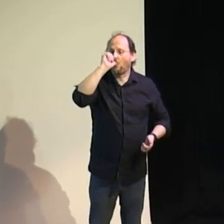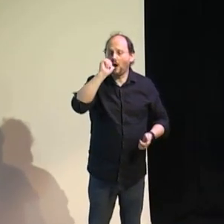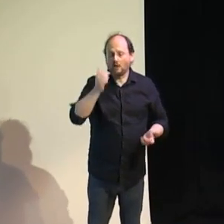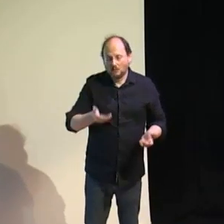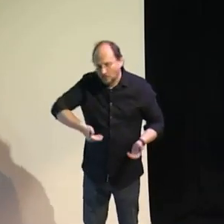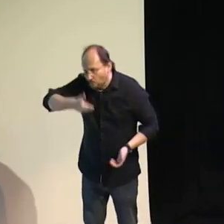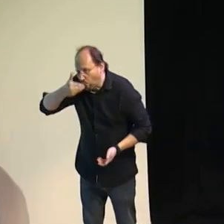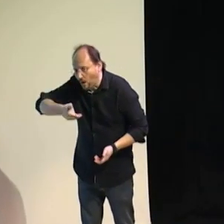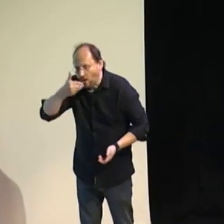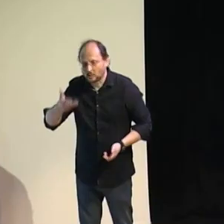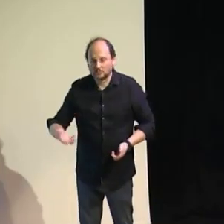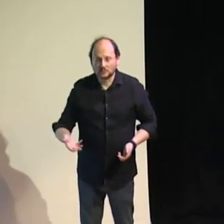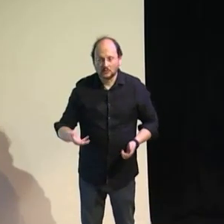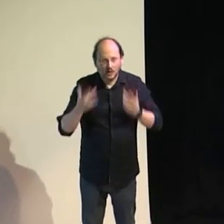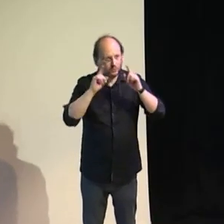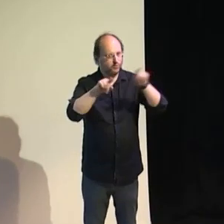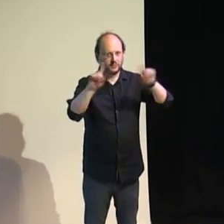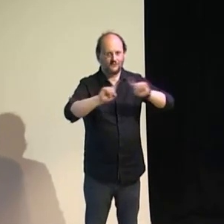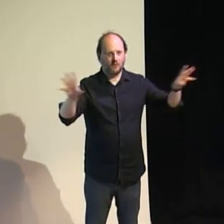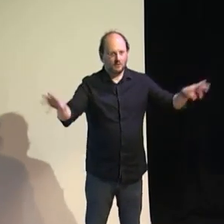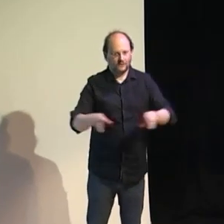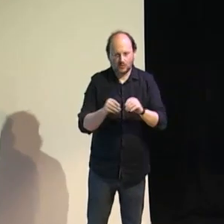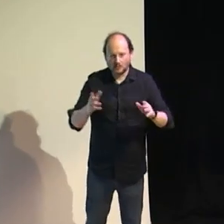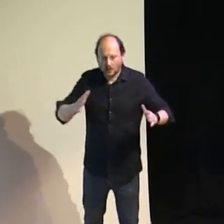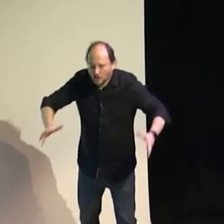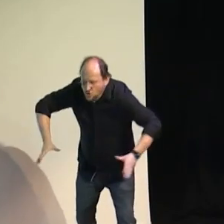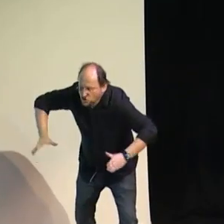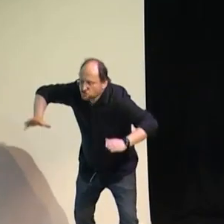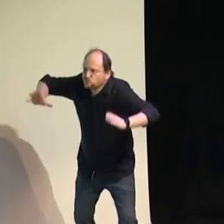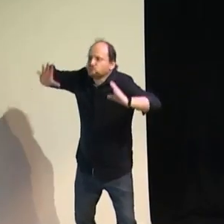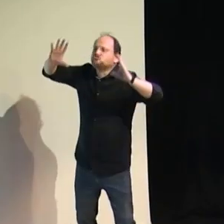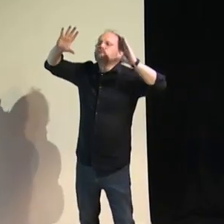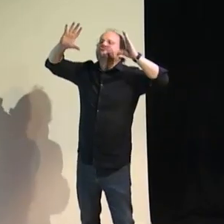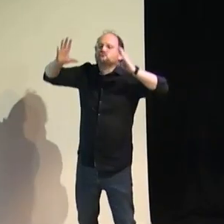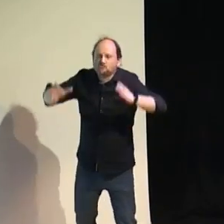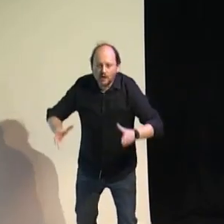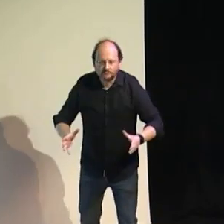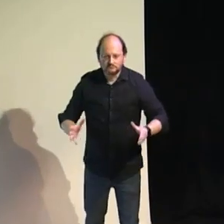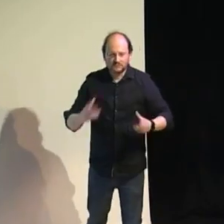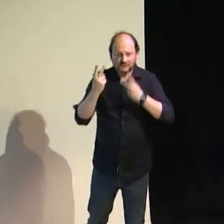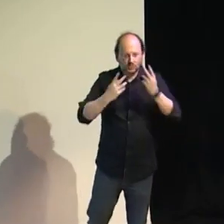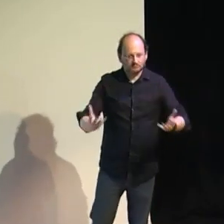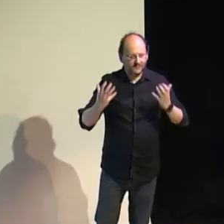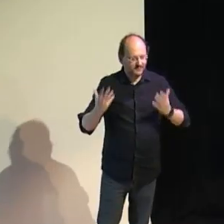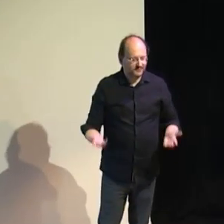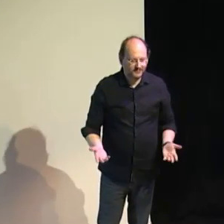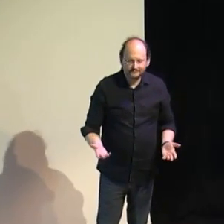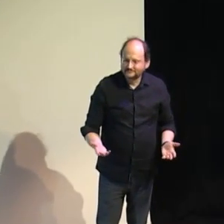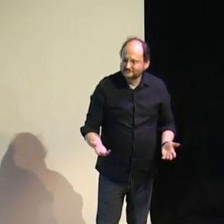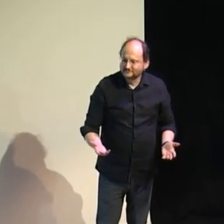dans l'assistance. Par exemple, pour boire, il fallait utiliser boire et pouvoir utiliser ce signe-là, comme on l'a vu tout à l'heure, puisque le